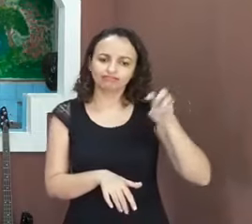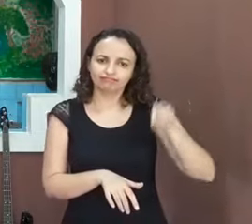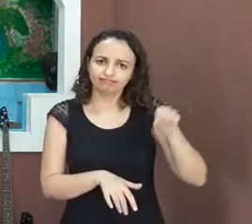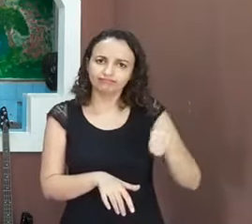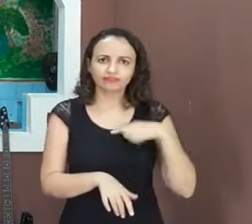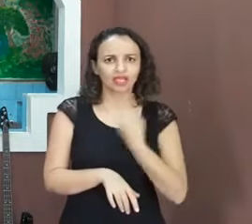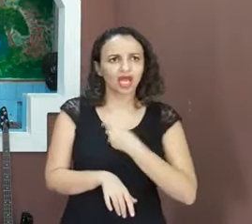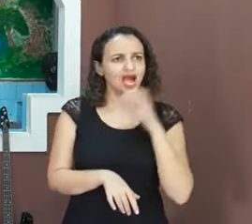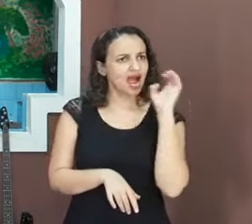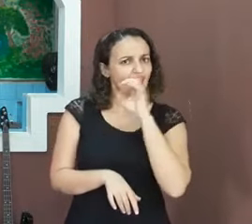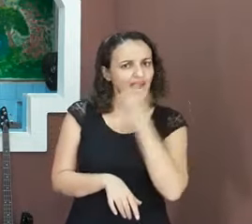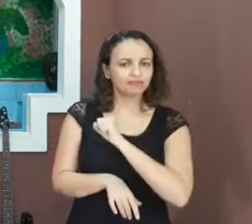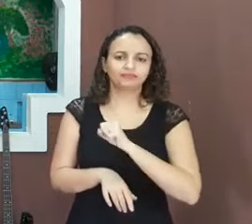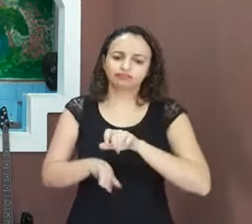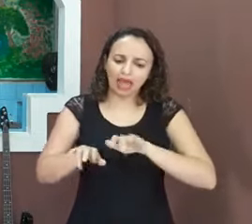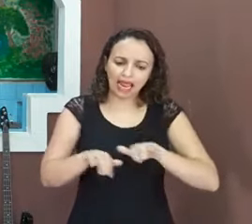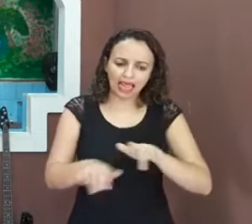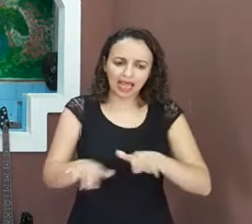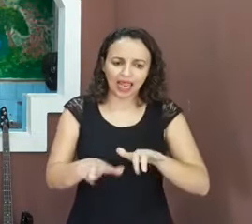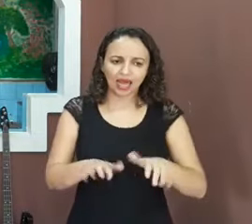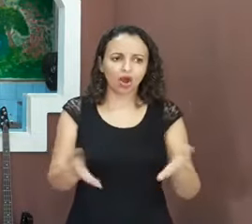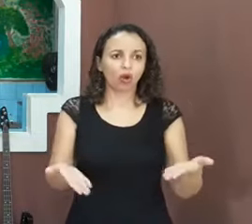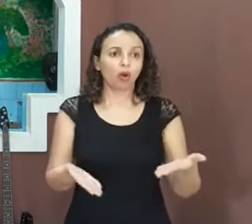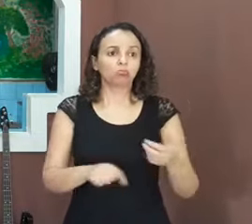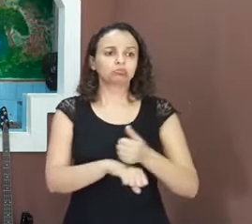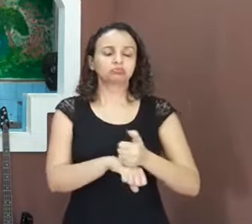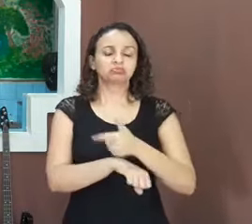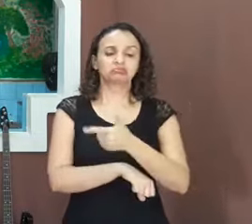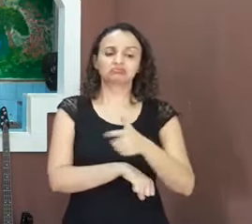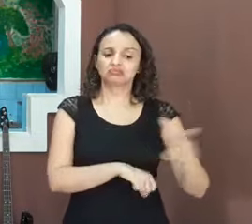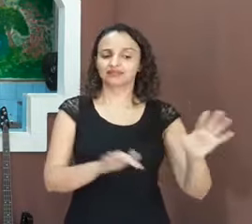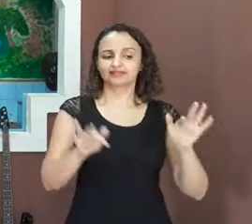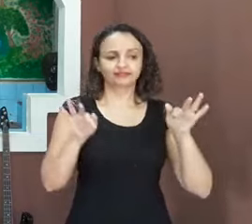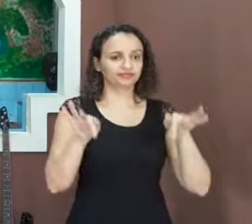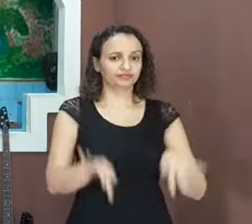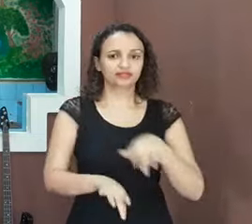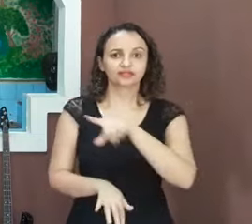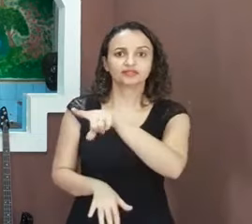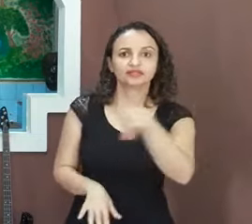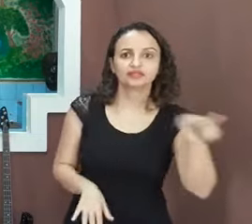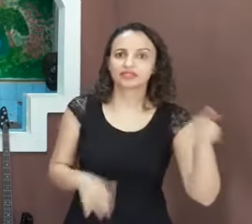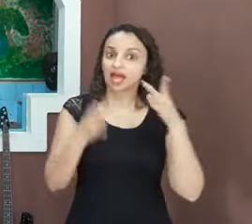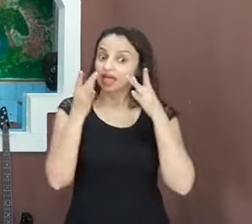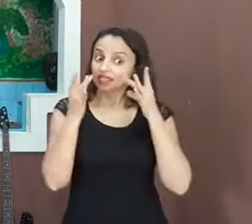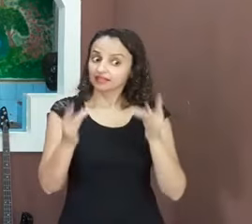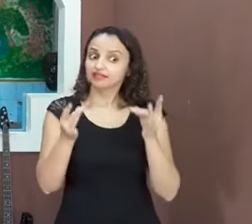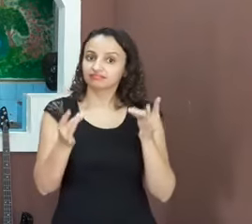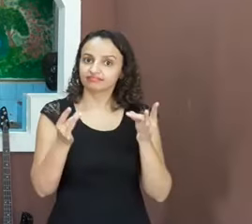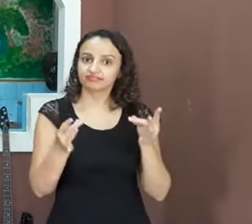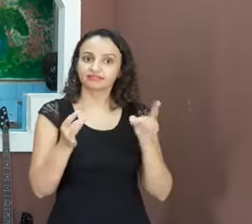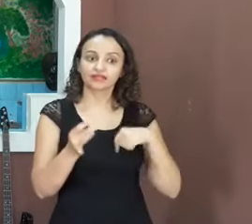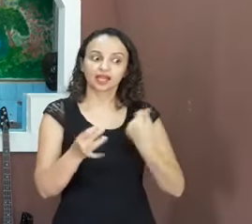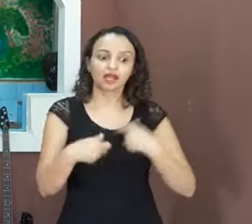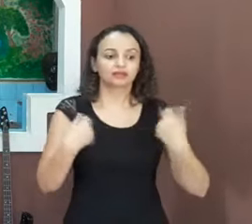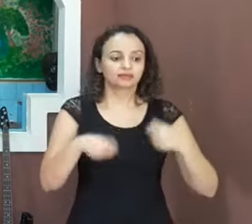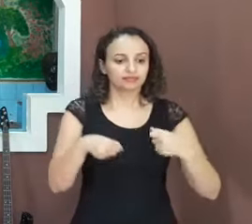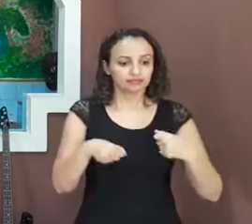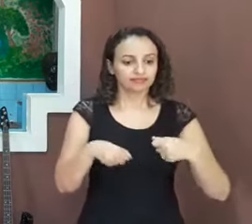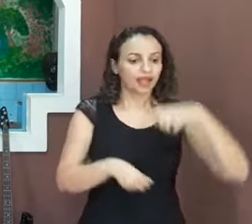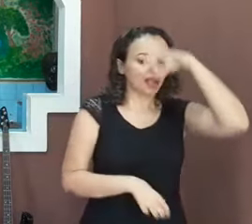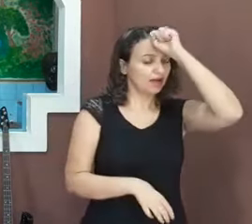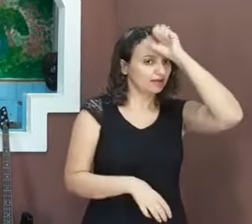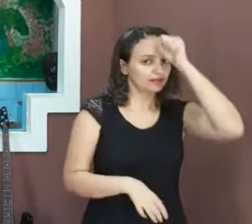muito ágil no dedo. Acabou essa profissão. Então você, meu querido, a palavra do Senhor nos coloca que nós precisamos ser